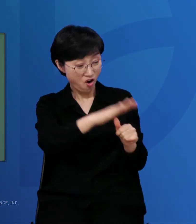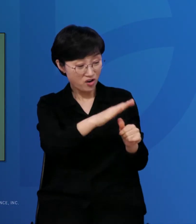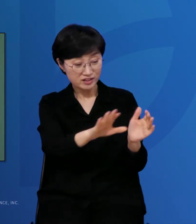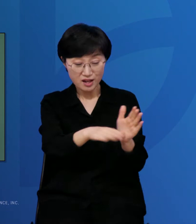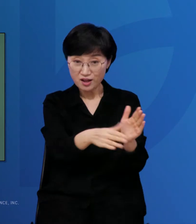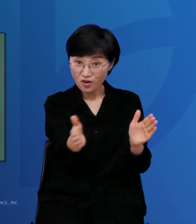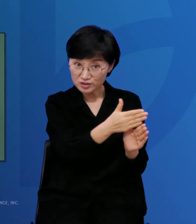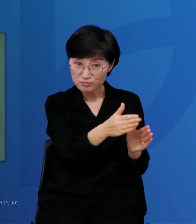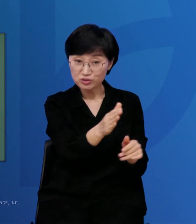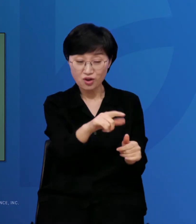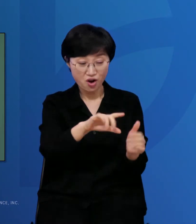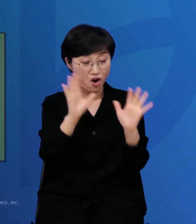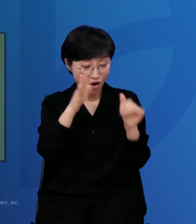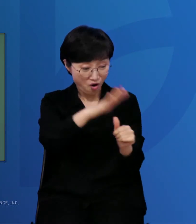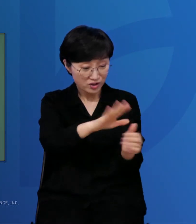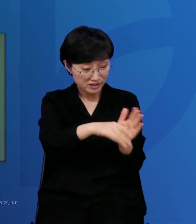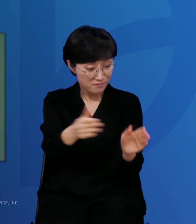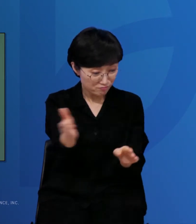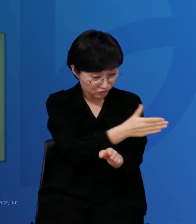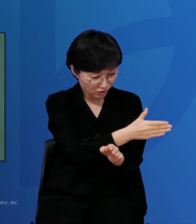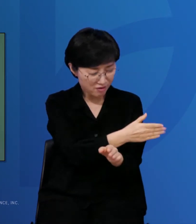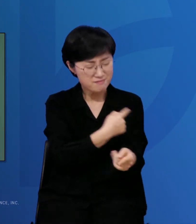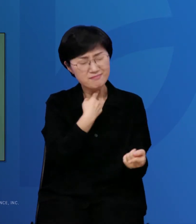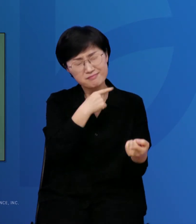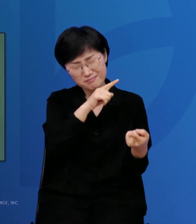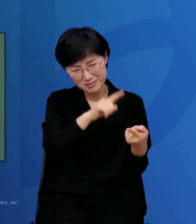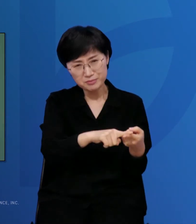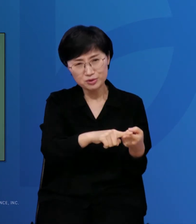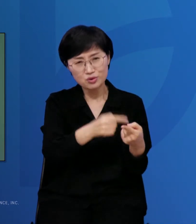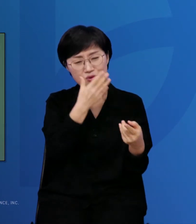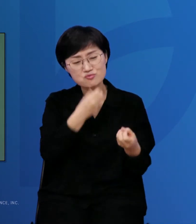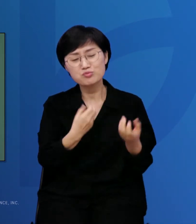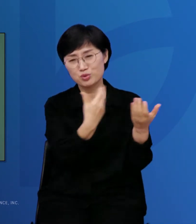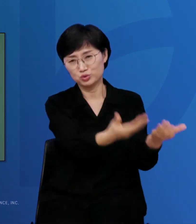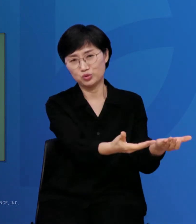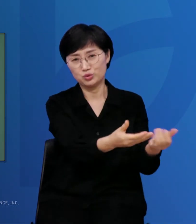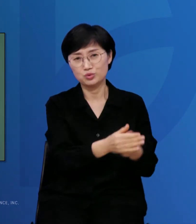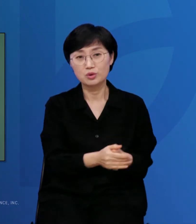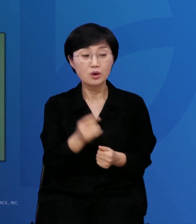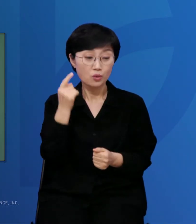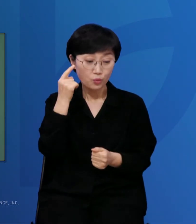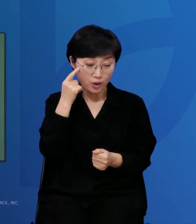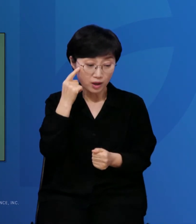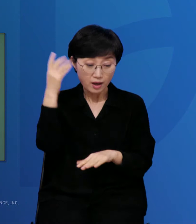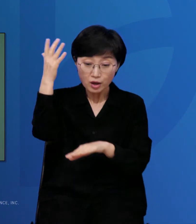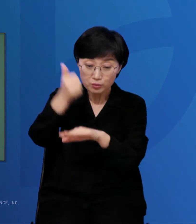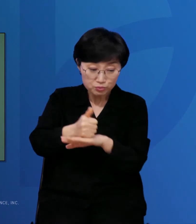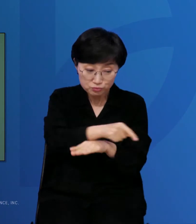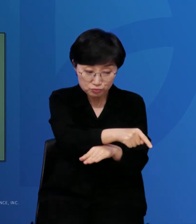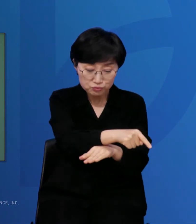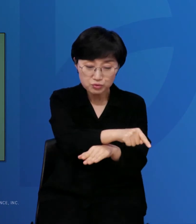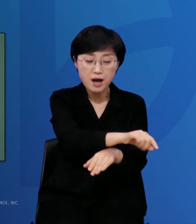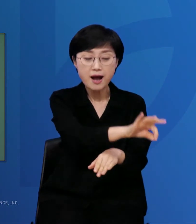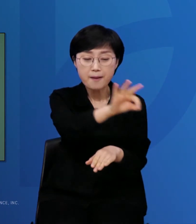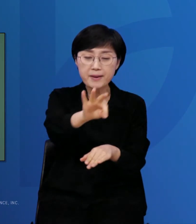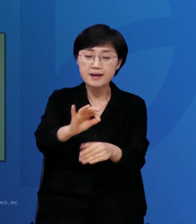神从大卫很小的时候起就开始祝福他。 왜냐 이거 회복해서 이거 만들어서 세계 흑암 문화와 싸울 사람이요.